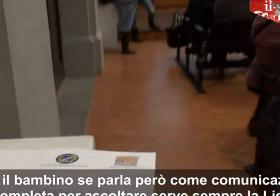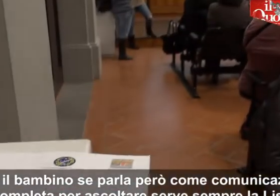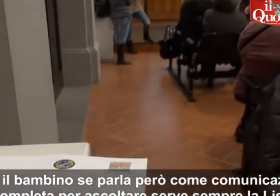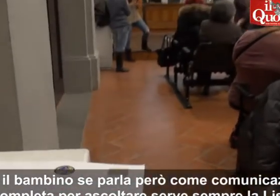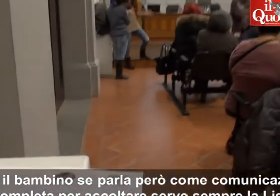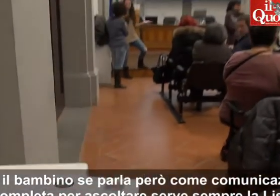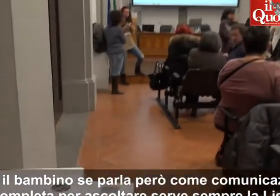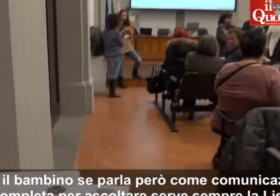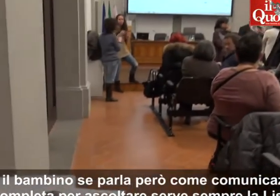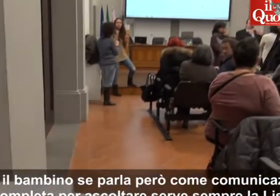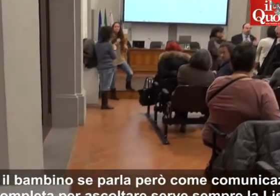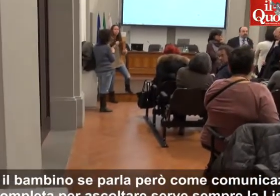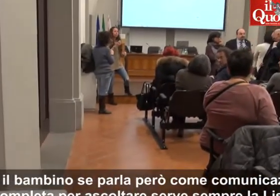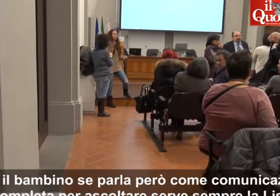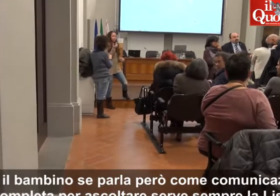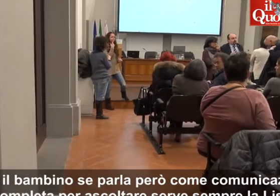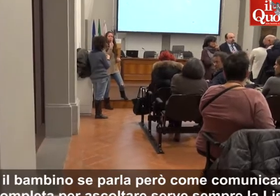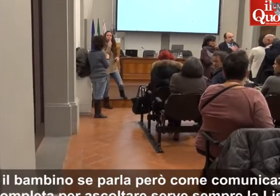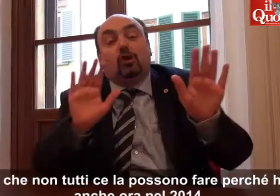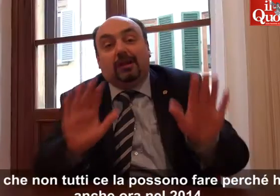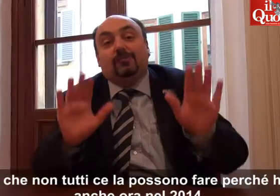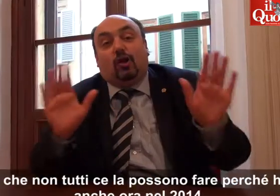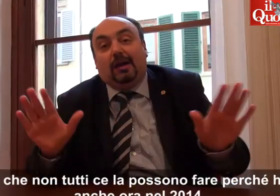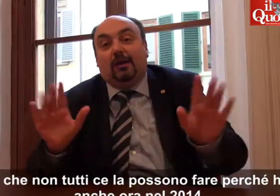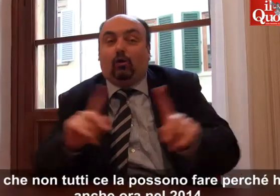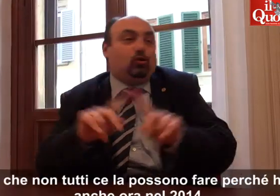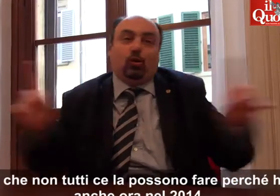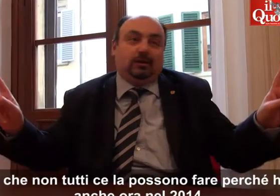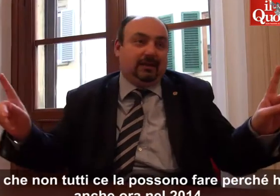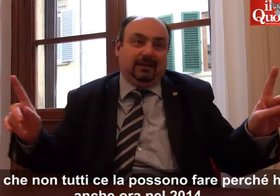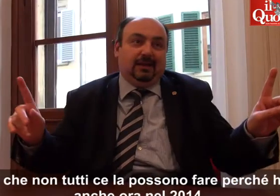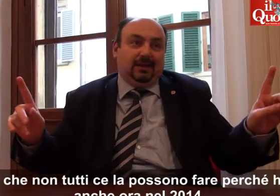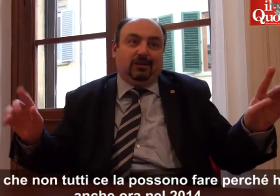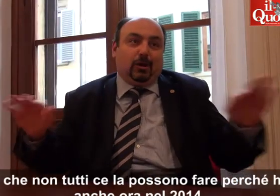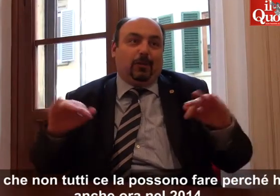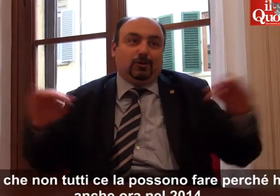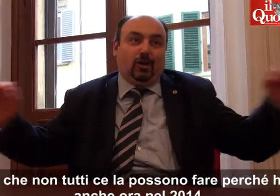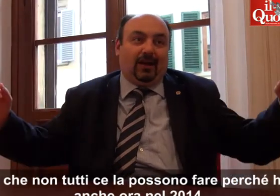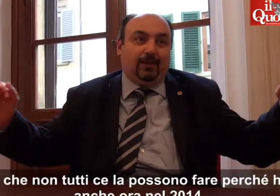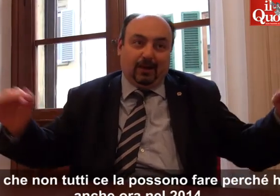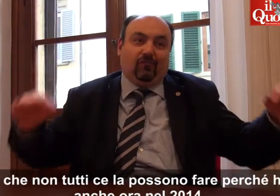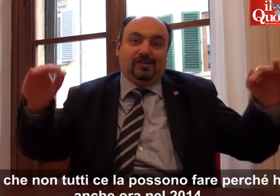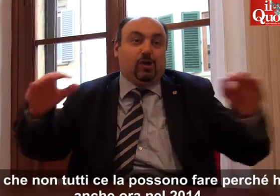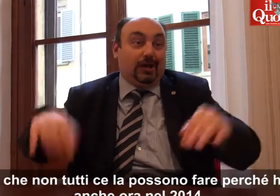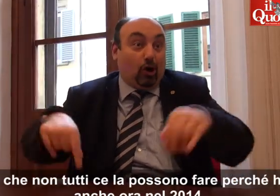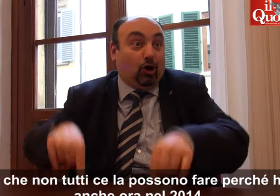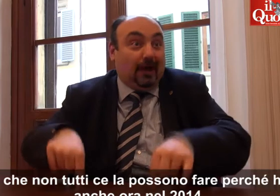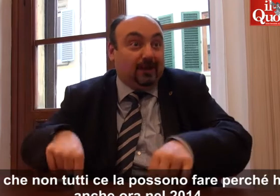ascoltare, serve sempre la risposta. Soltanto che non tutti ce la possono fare, perché ho visto anche ora, nel